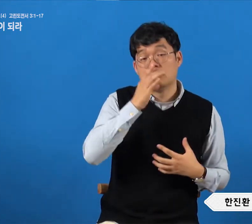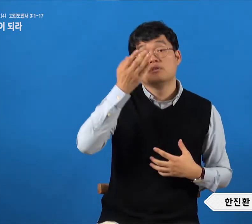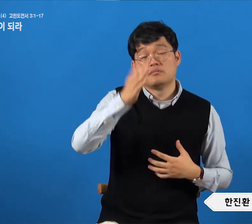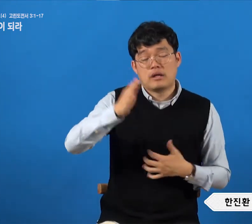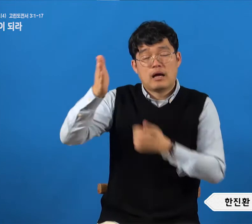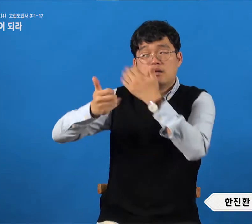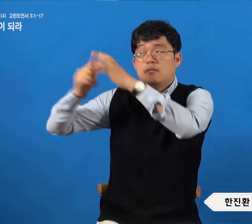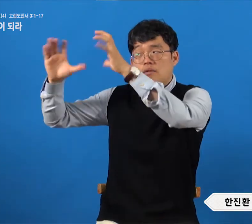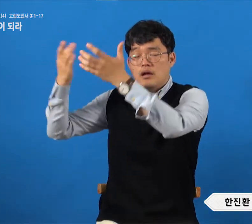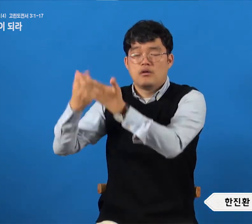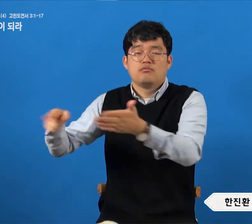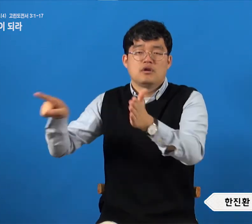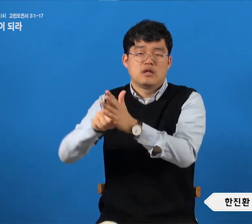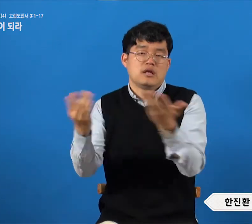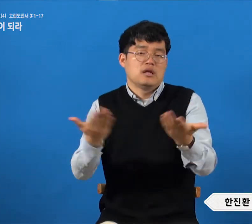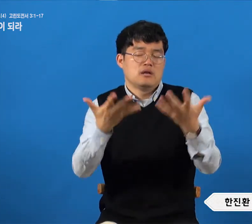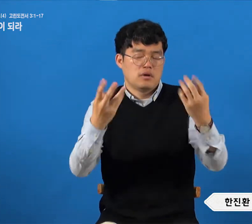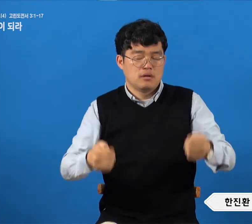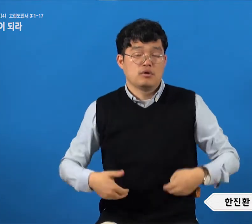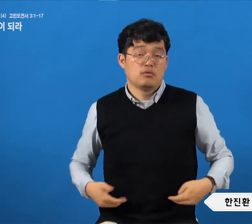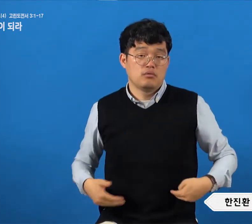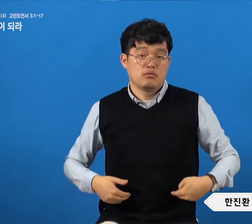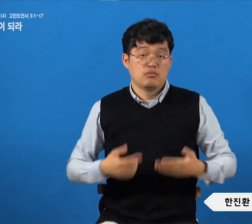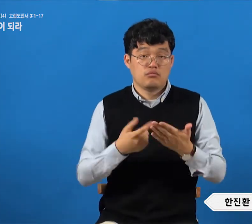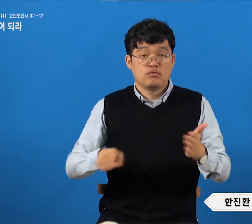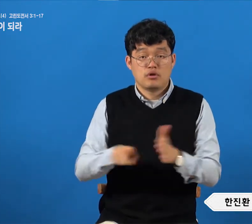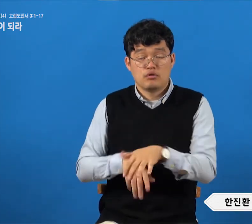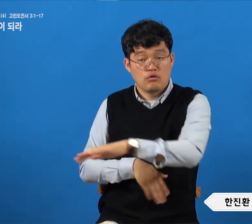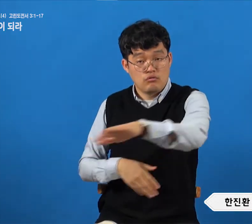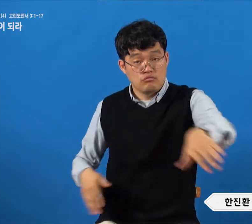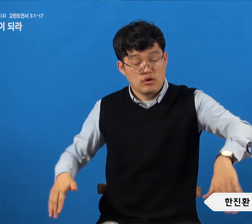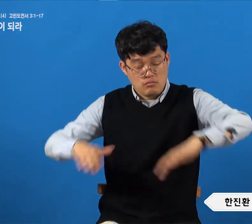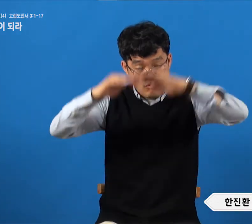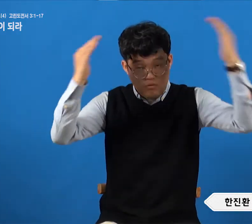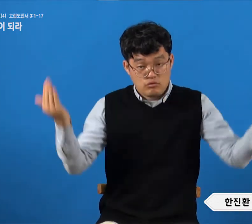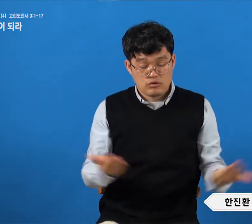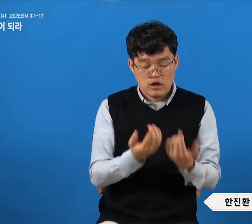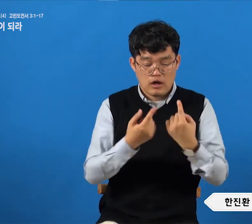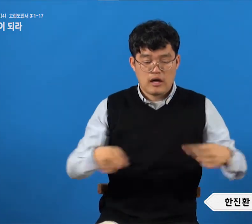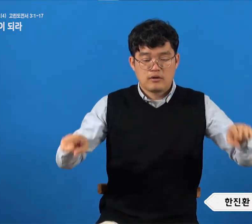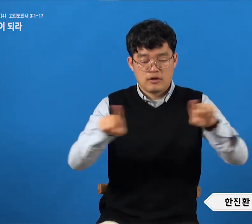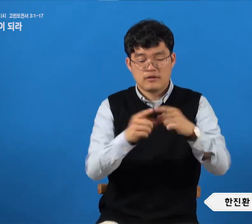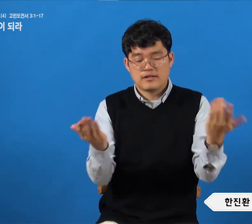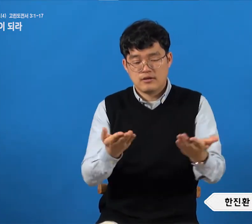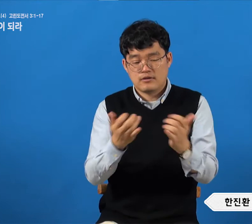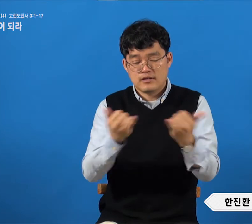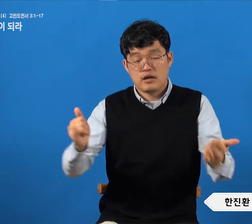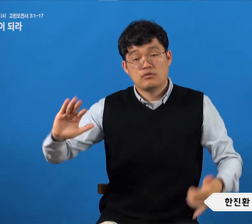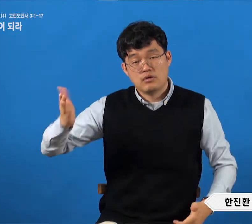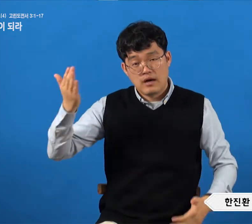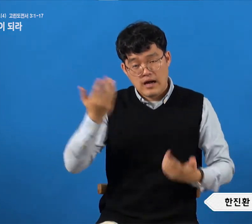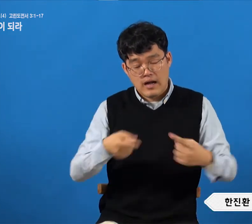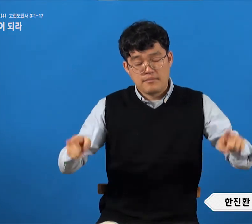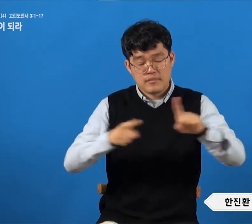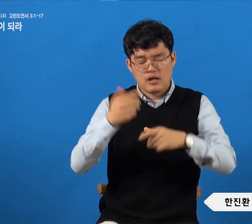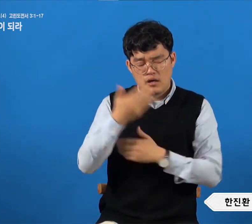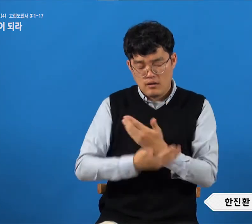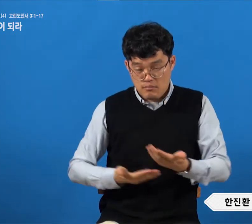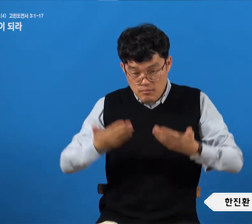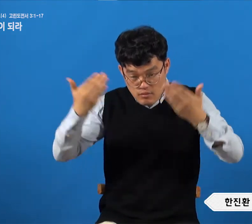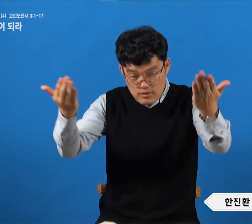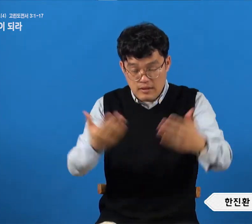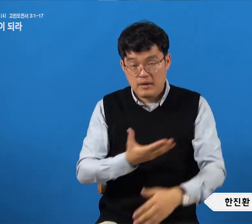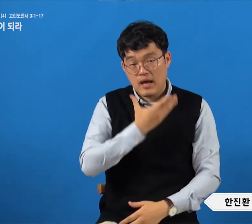됩니다. 그 사역을 위해서 우리 모두가 동역자가 되어서 그래서 함께